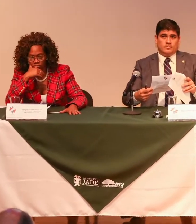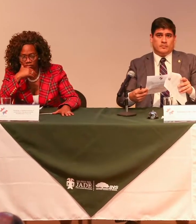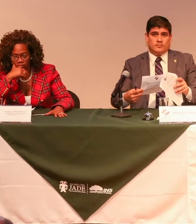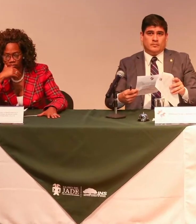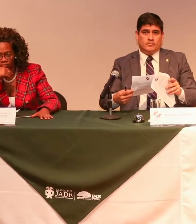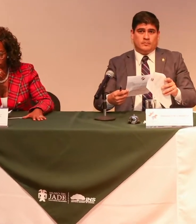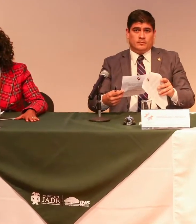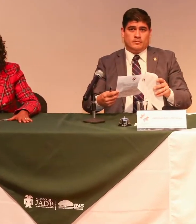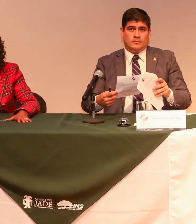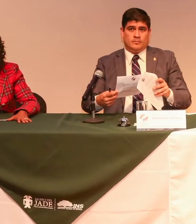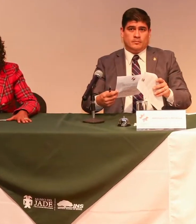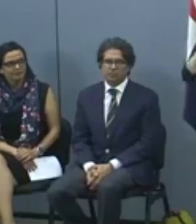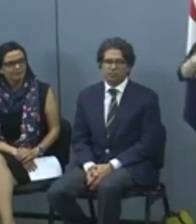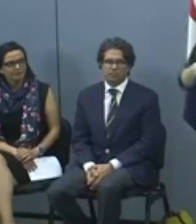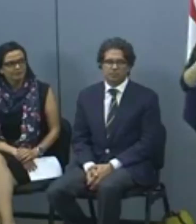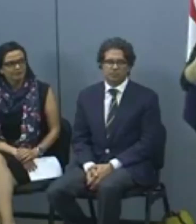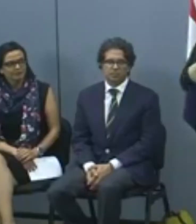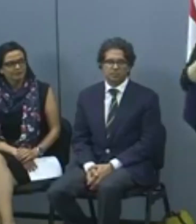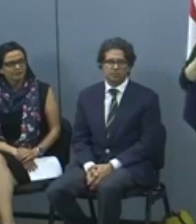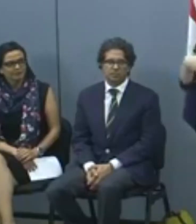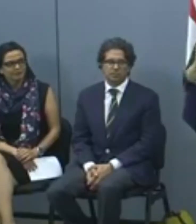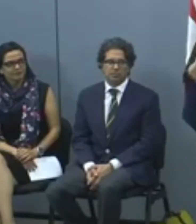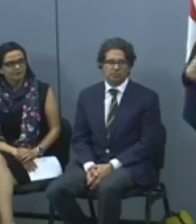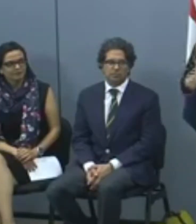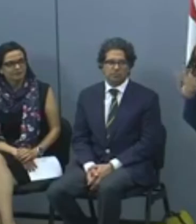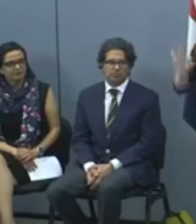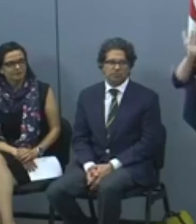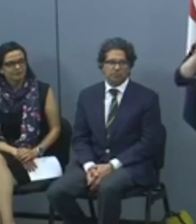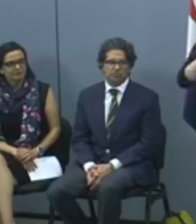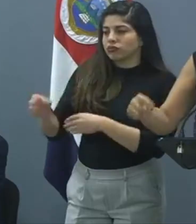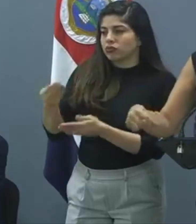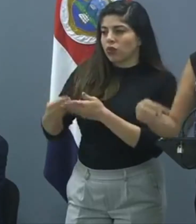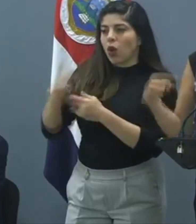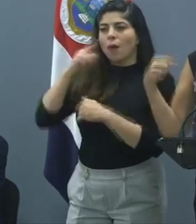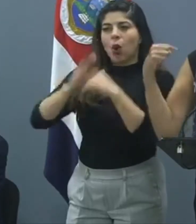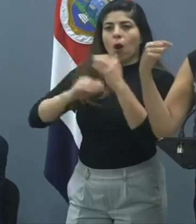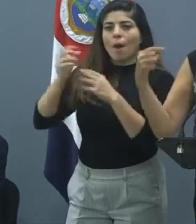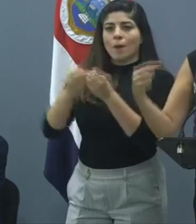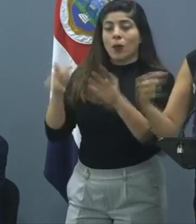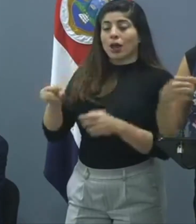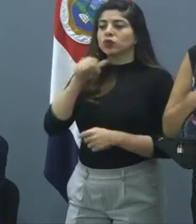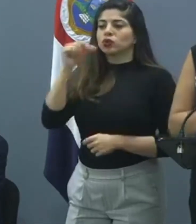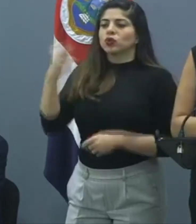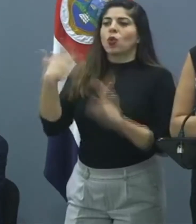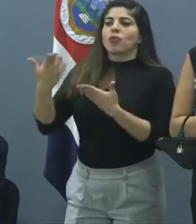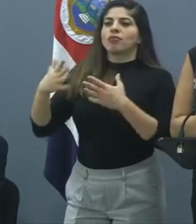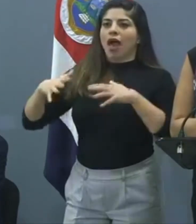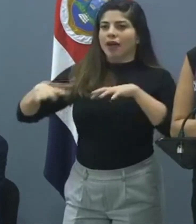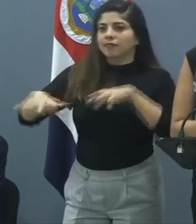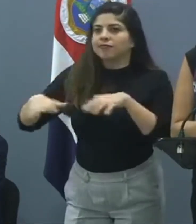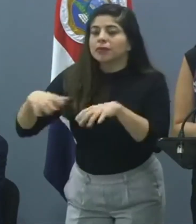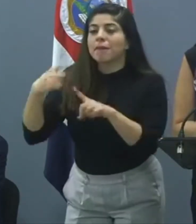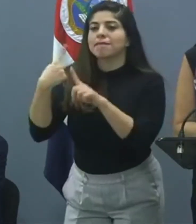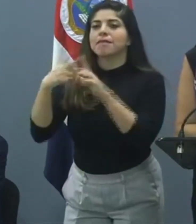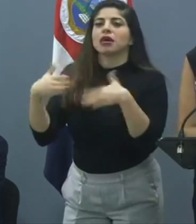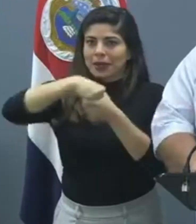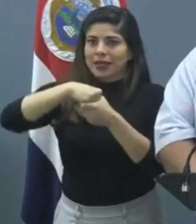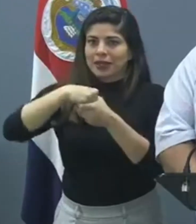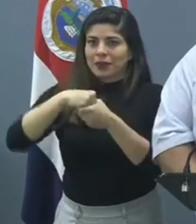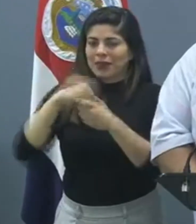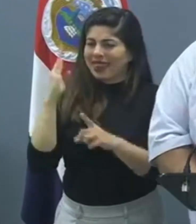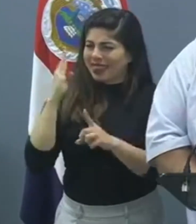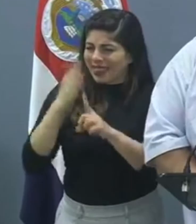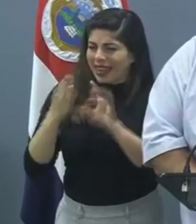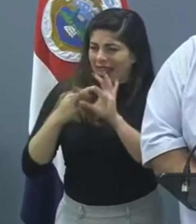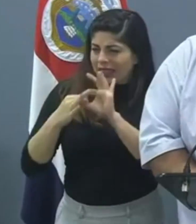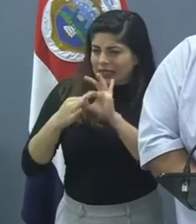convenio se suscribieron el ministro de educación édgar mora altamirano la presidenta ejecutiva de lifan marcela guerrero y leonardo